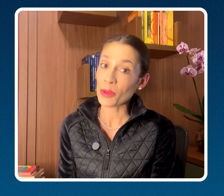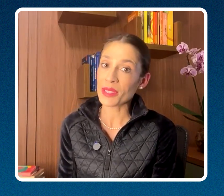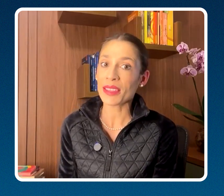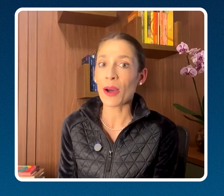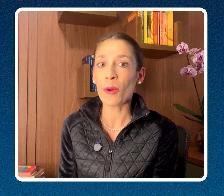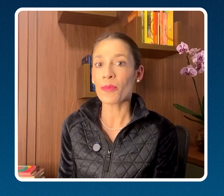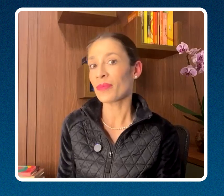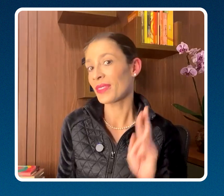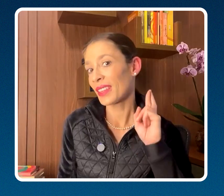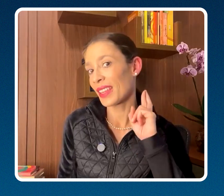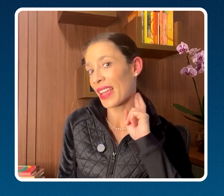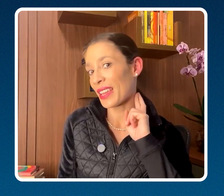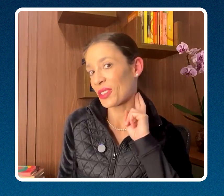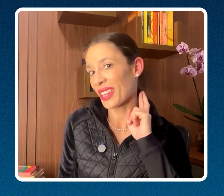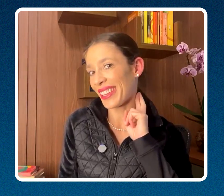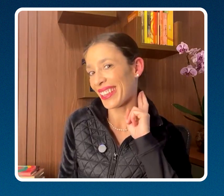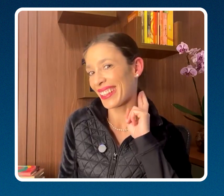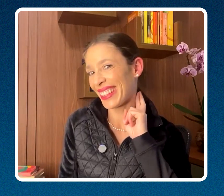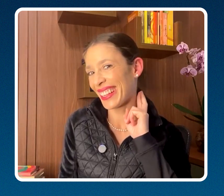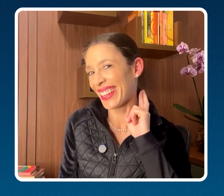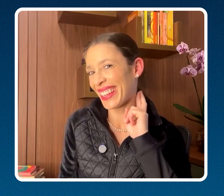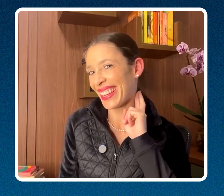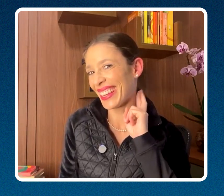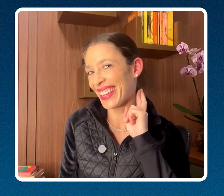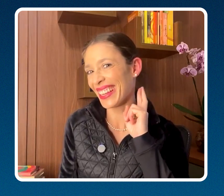meu sinal é este aqui.